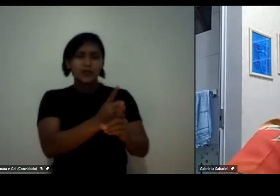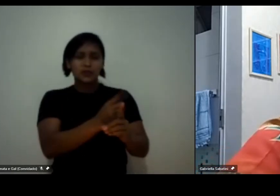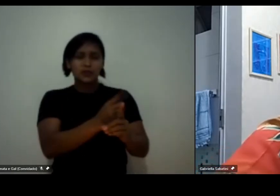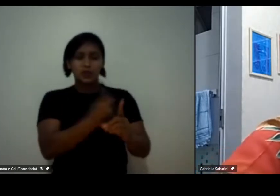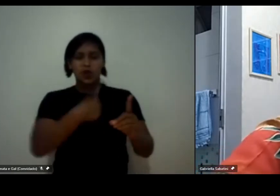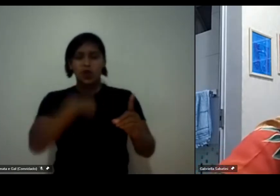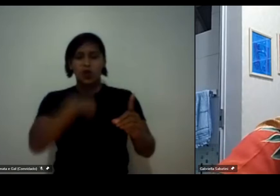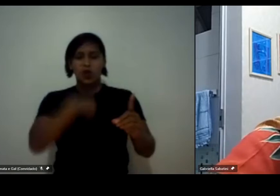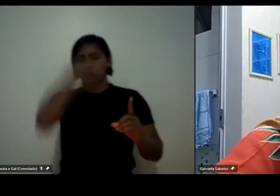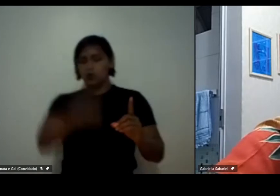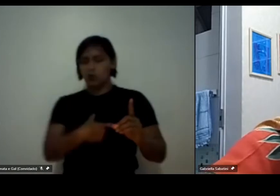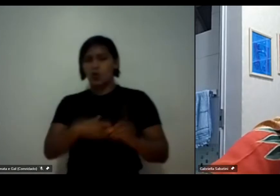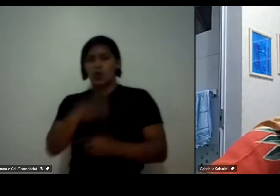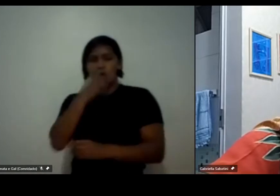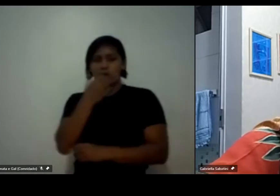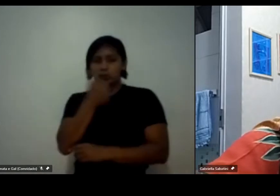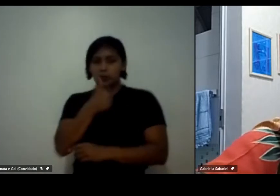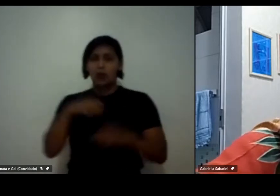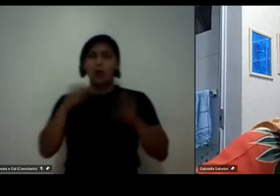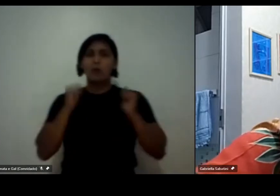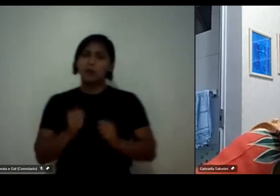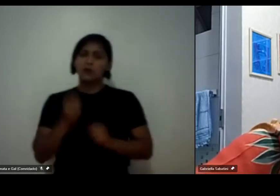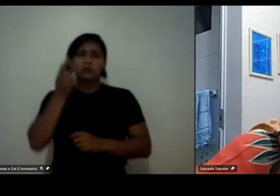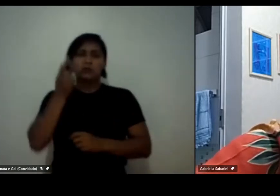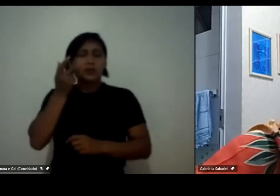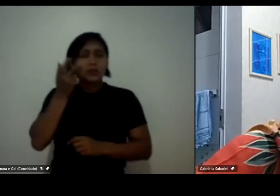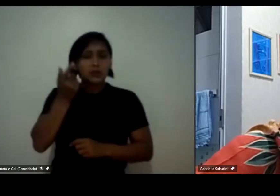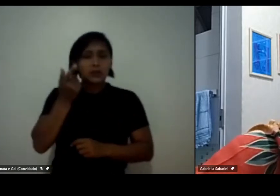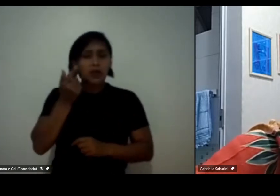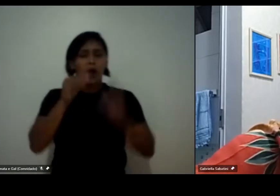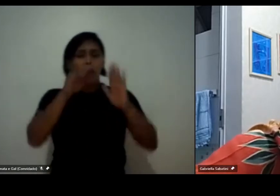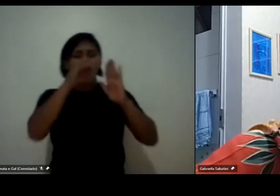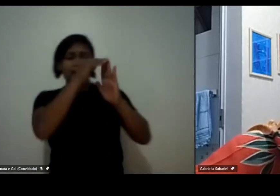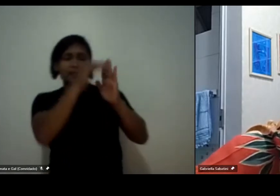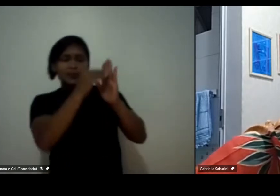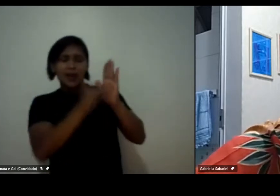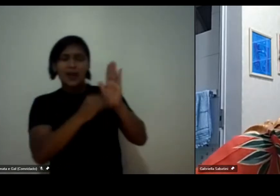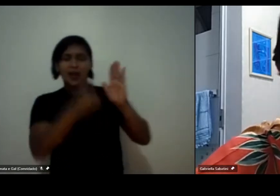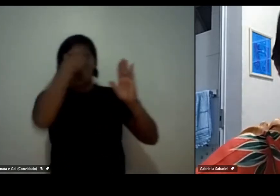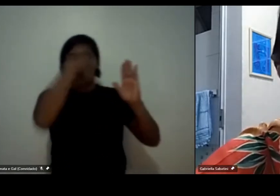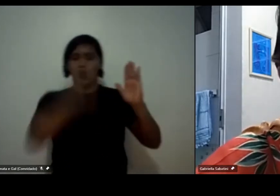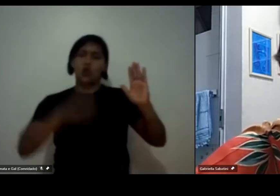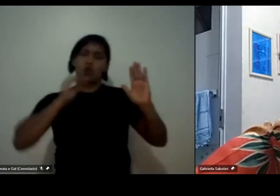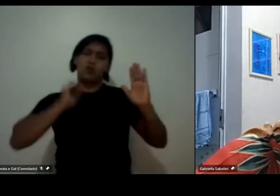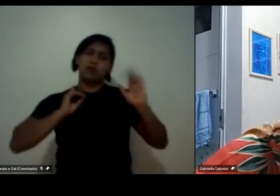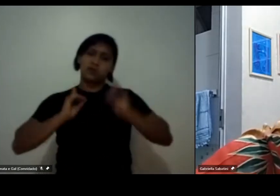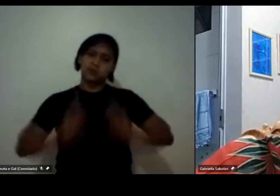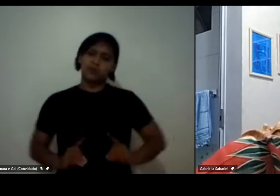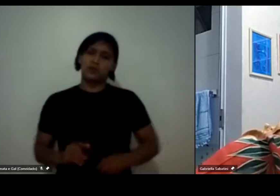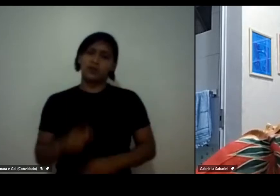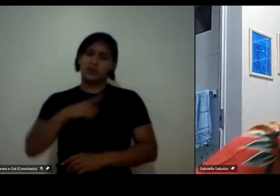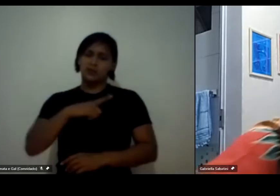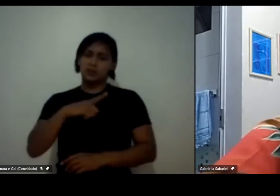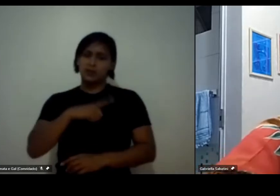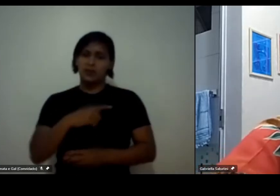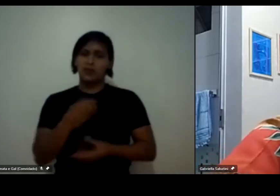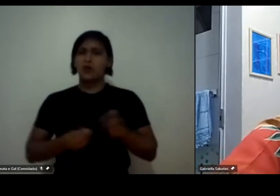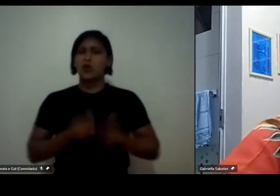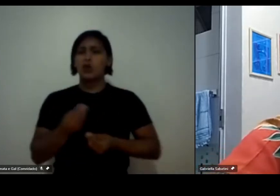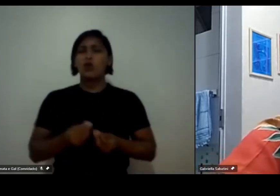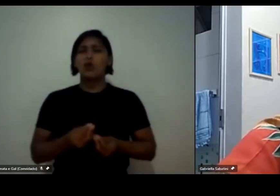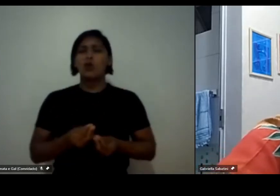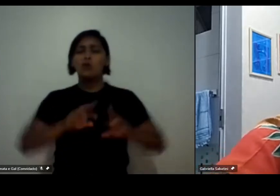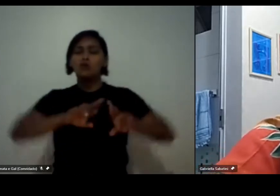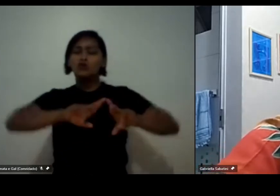corpo hábil seja condição natural, hierarquizando o corpo deficiente como